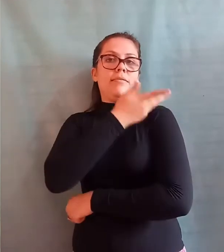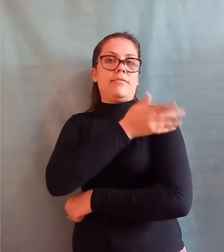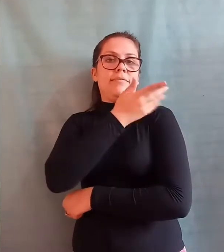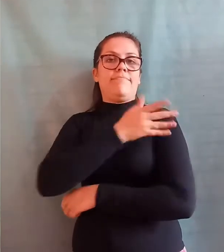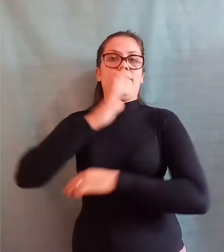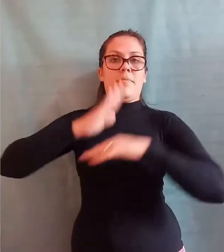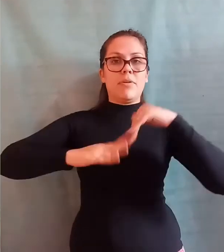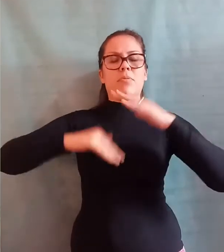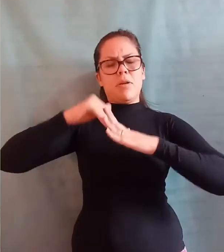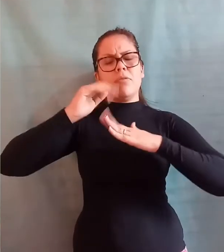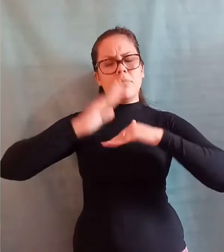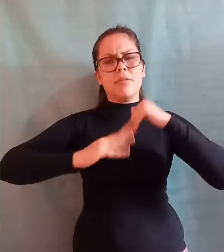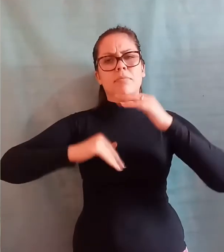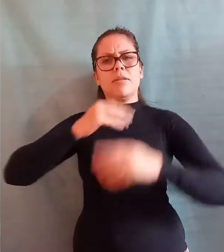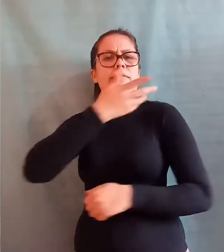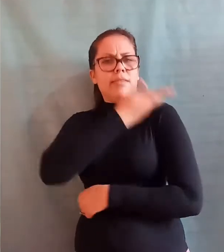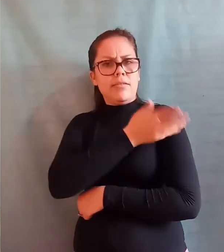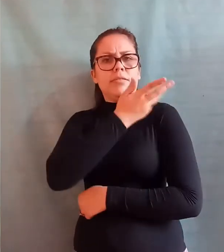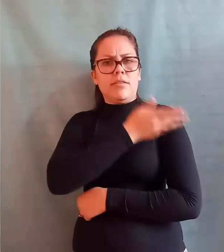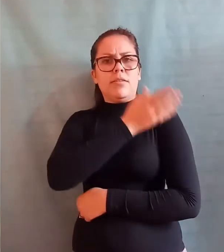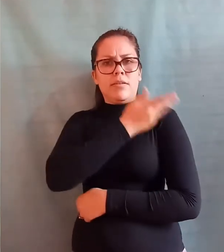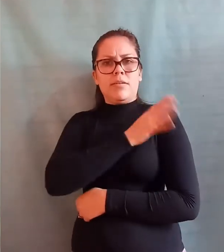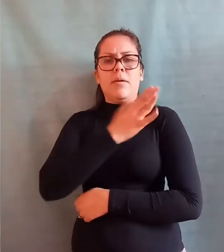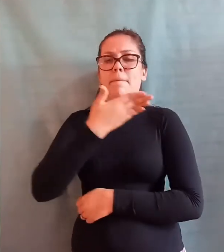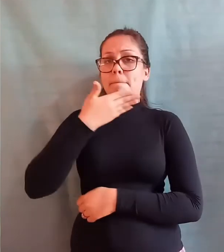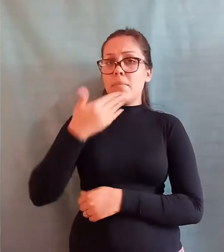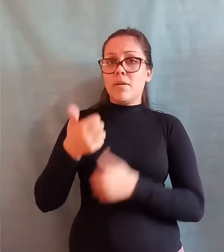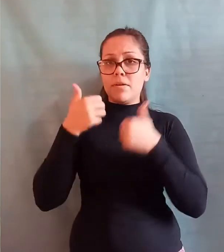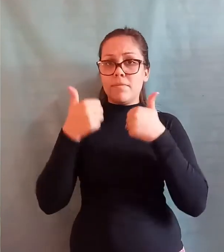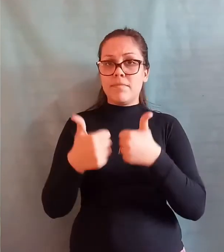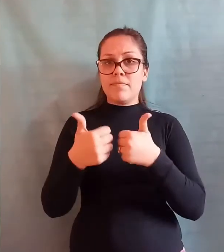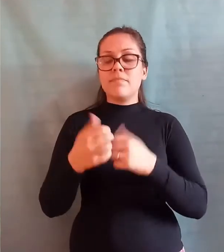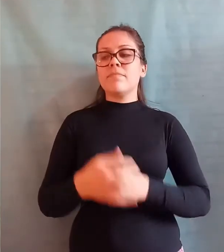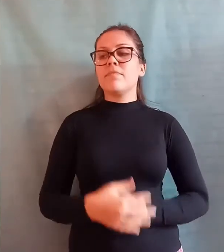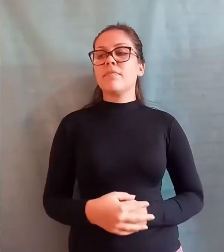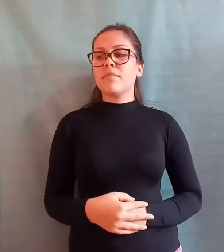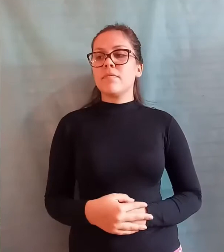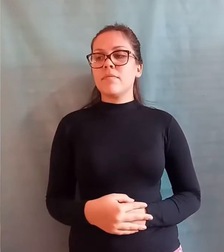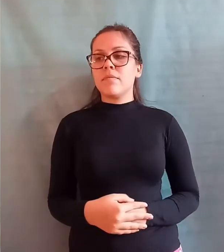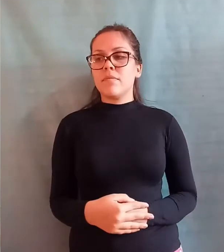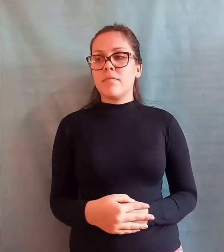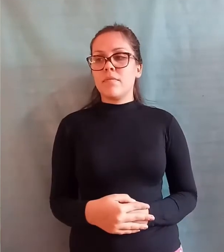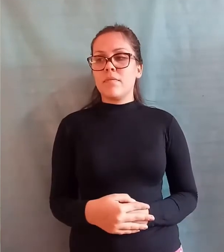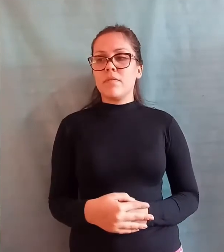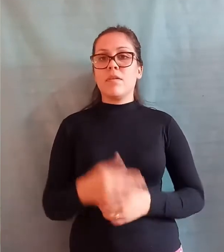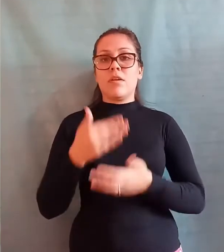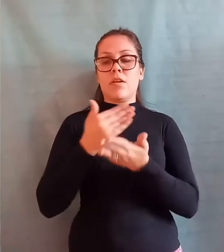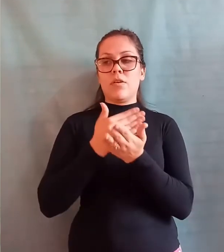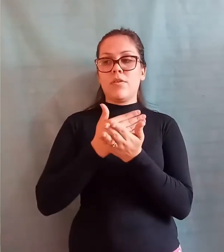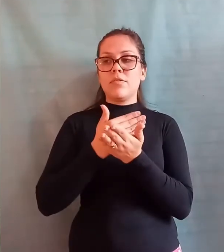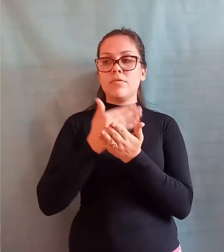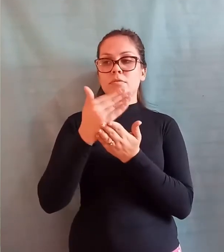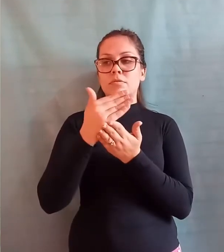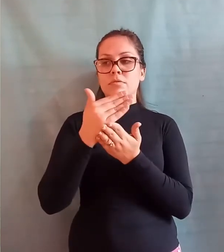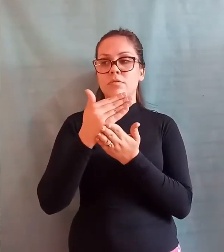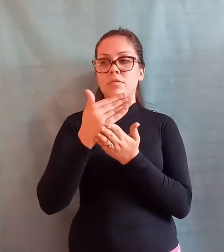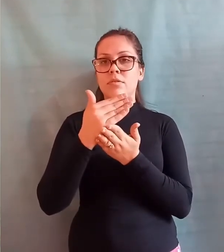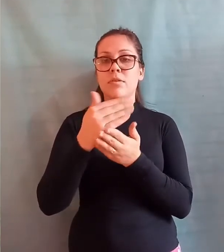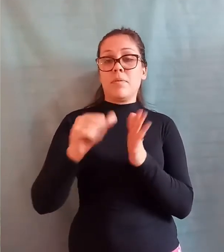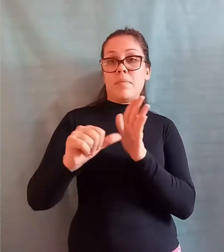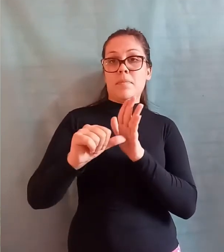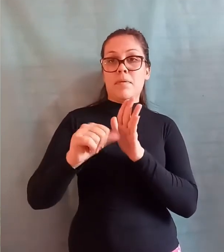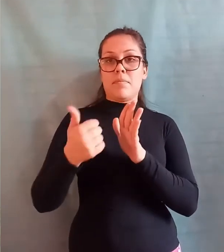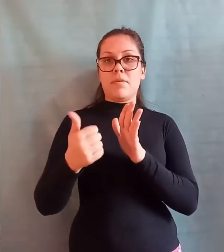vai aprimorando cada vez mais que a gente faça. Prontos? Vamos lá? Então, para começar essa